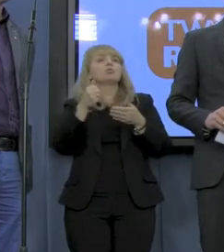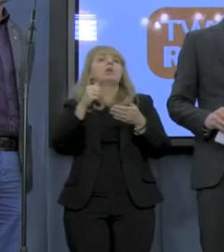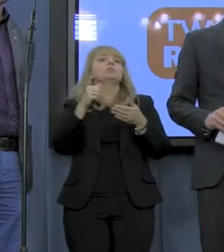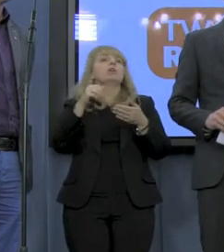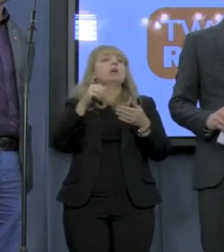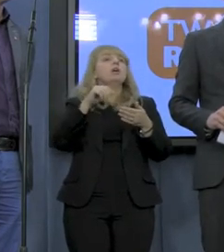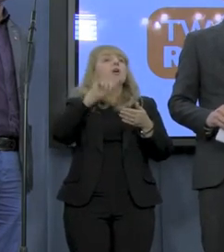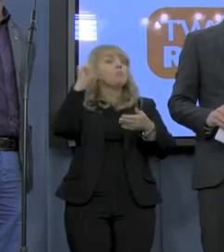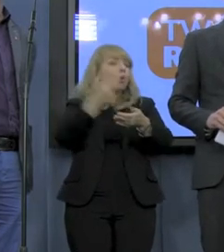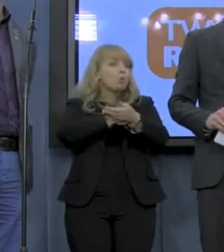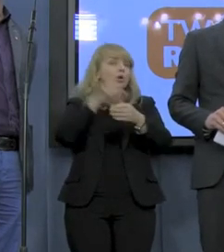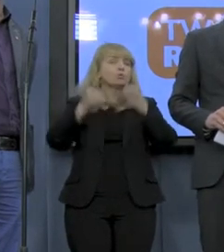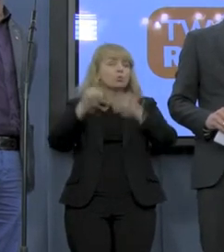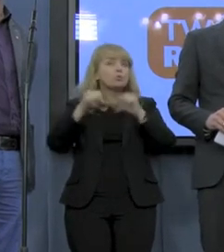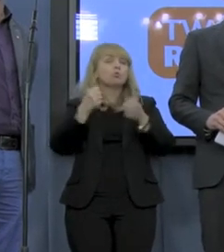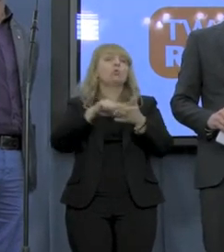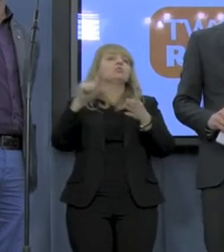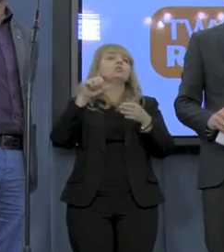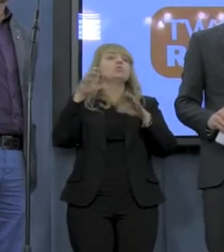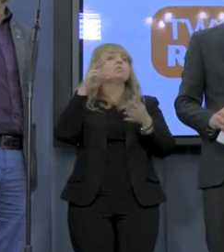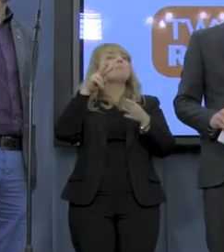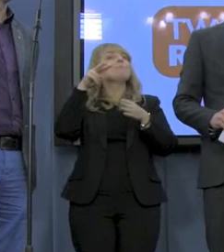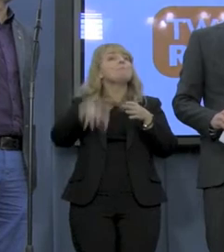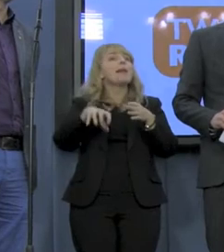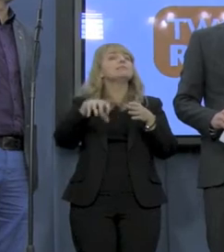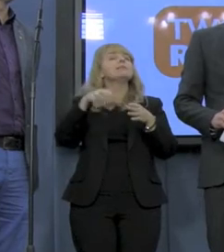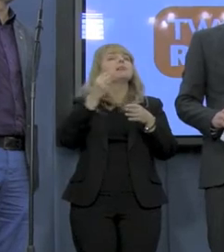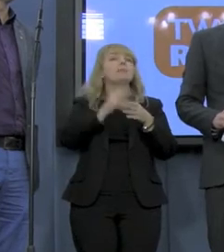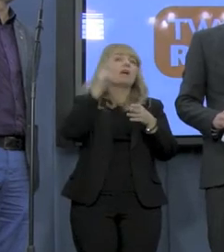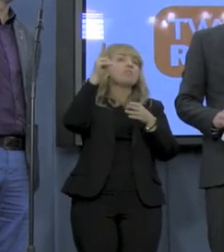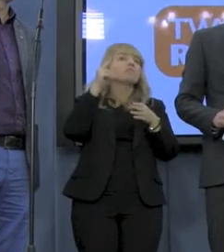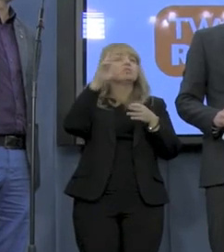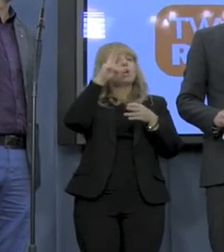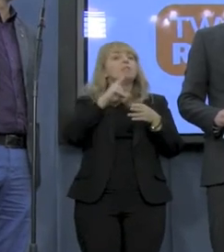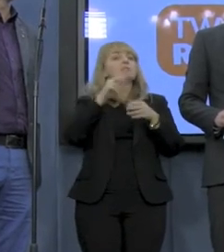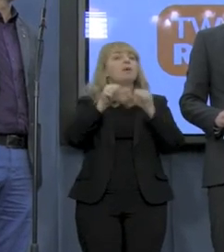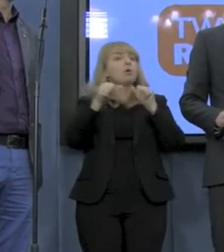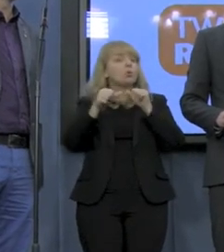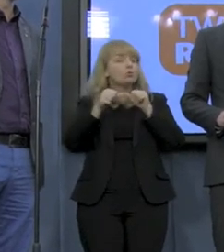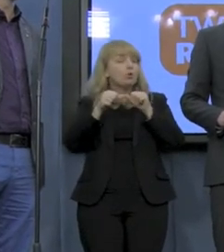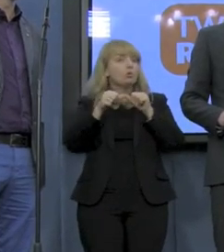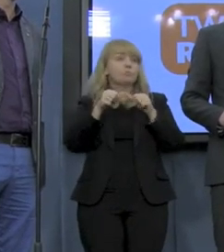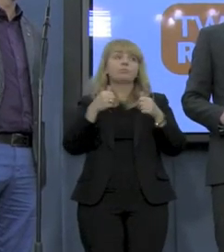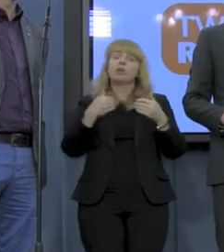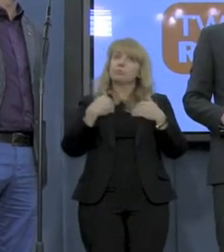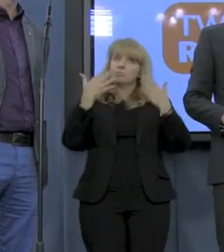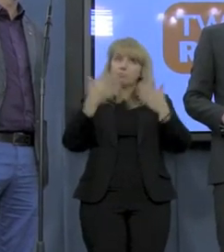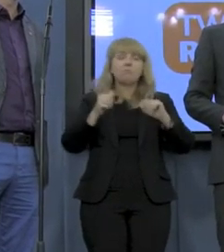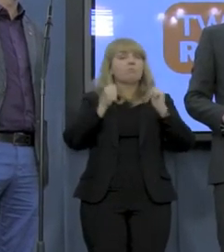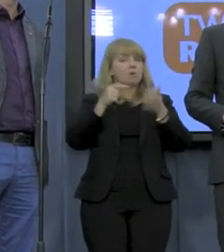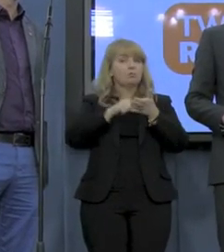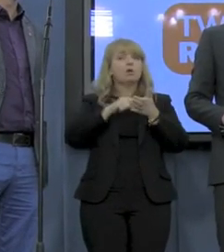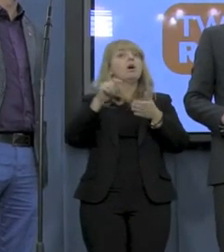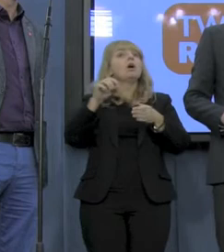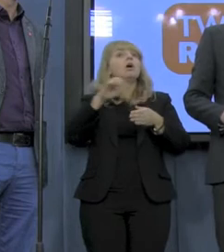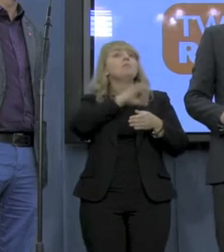Sądu Najwyższego czy prezes Najwyższej Izby Kontroli. Dzisiaj ten projekt został złożony. Liczymy na to, że partia, która 5 lat temu taki sam